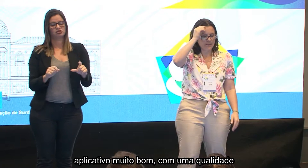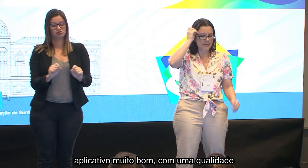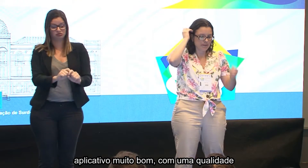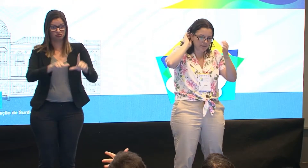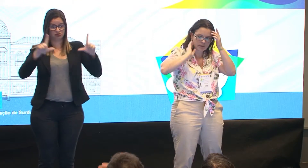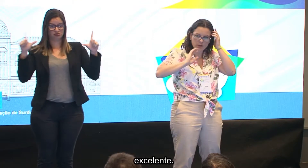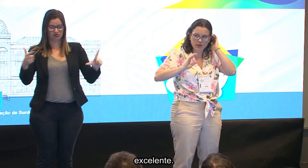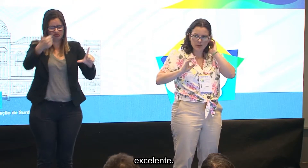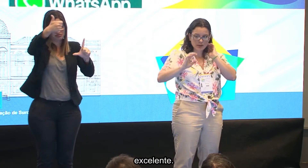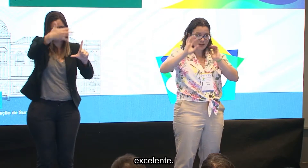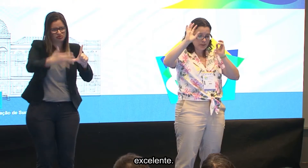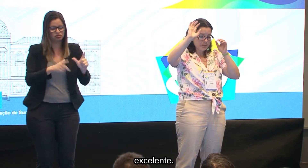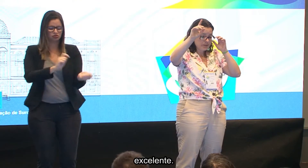qualidade excelente.